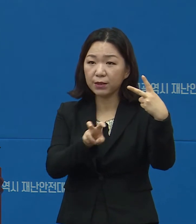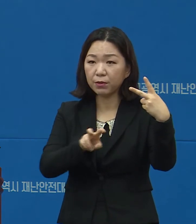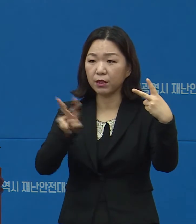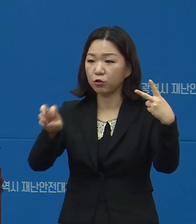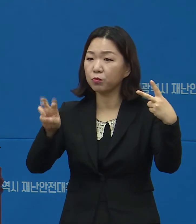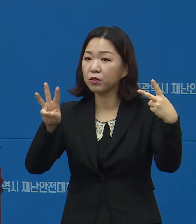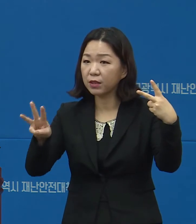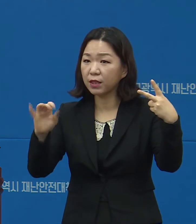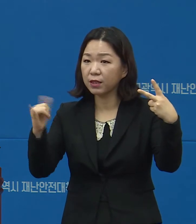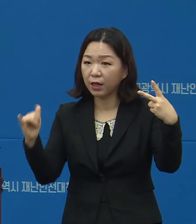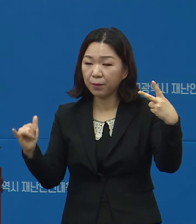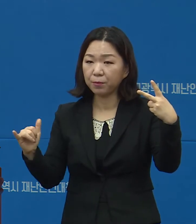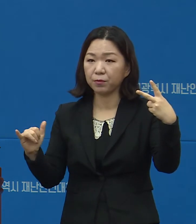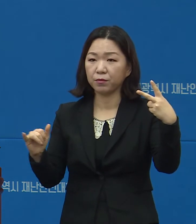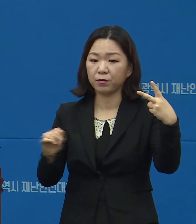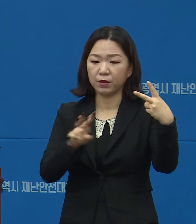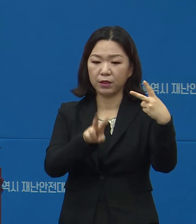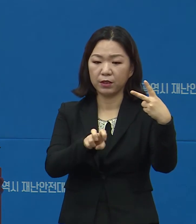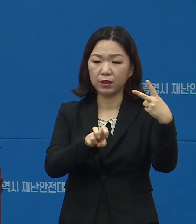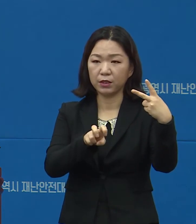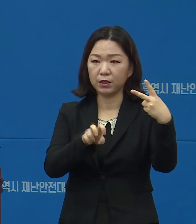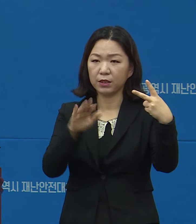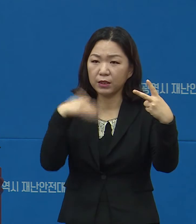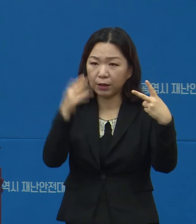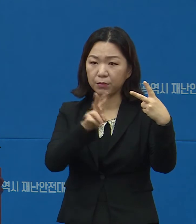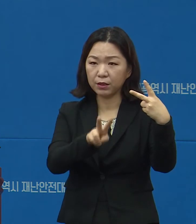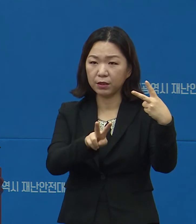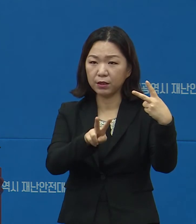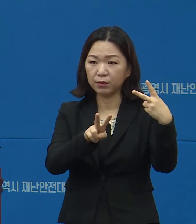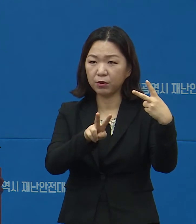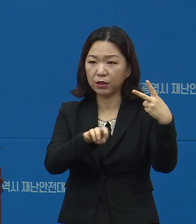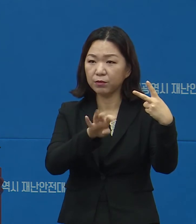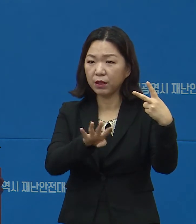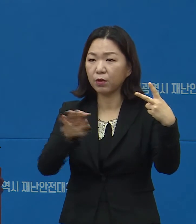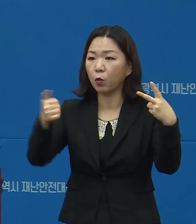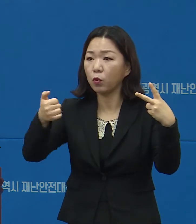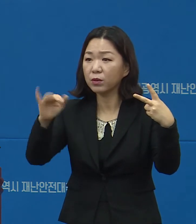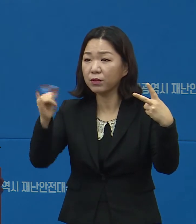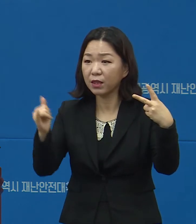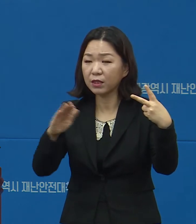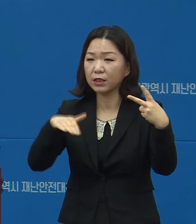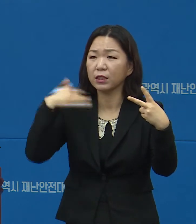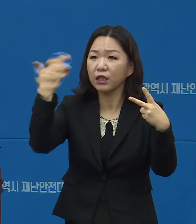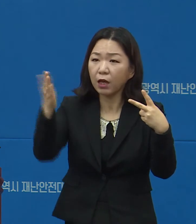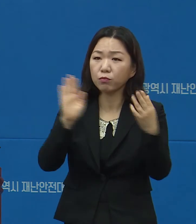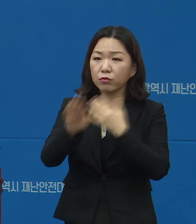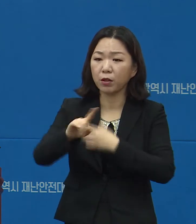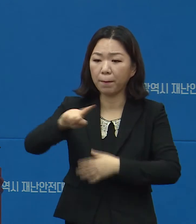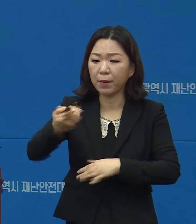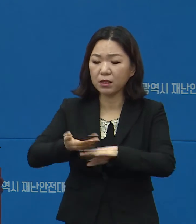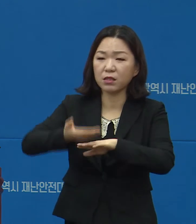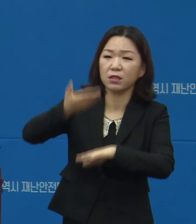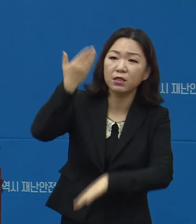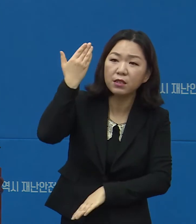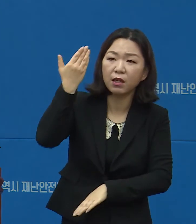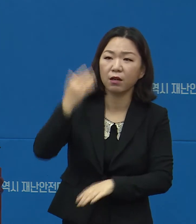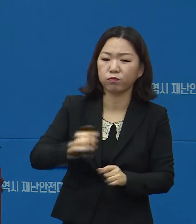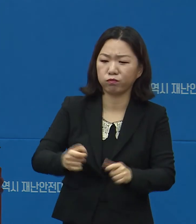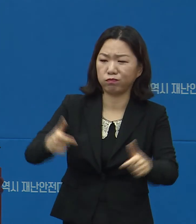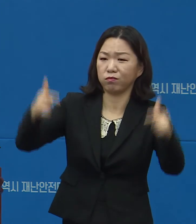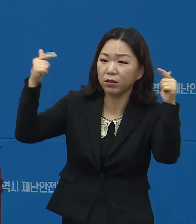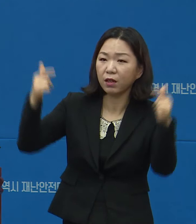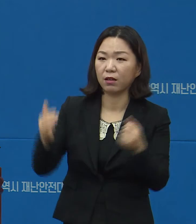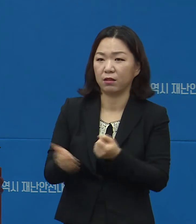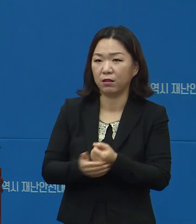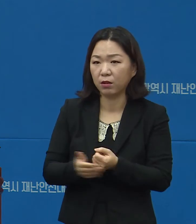23명, 그리고 그 다음 날은 50명, 그 다음부터는 100명 이상으로 가는 상황입니다.